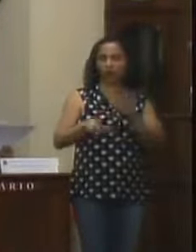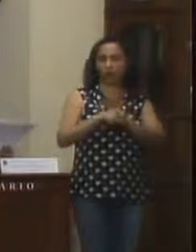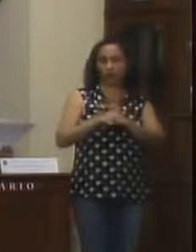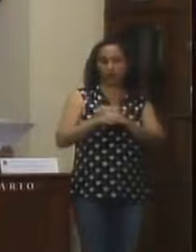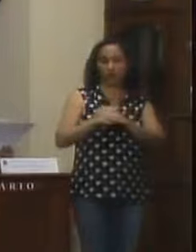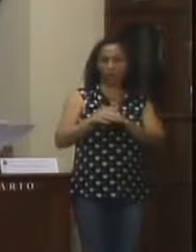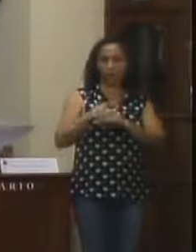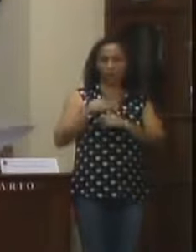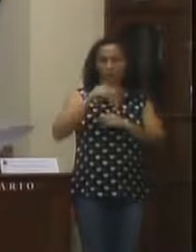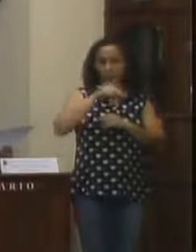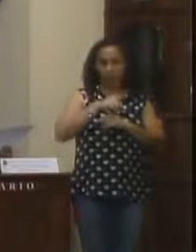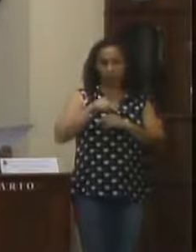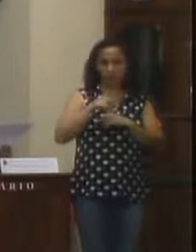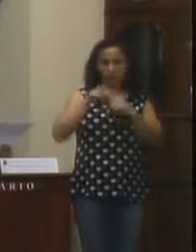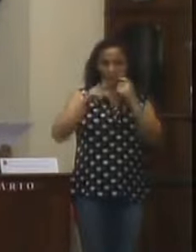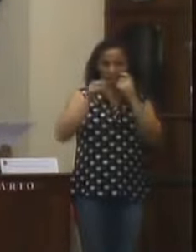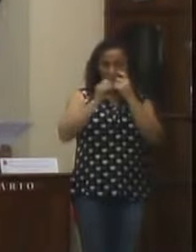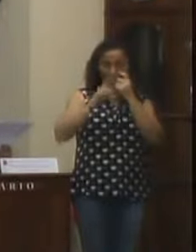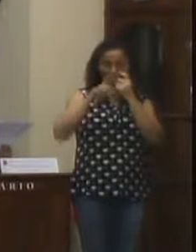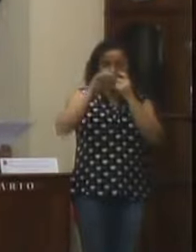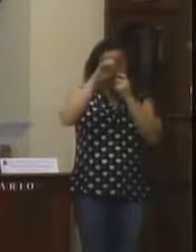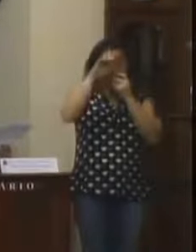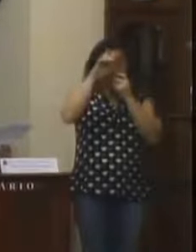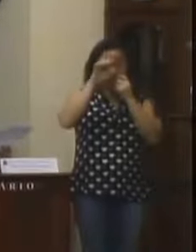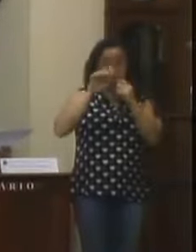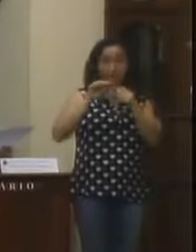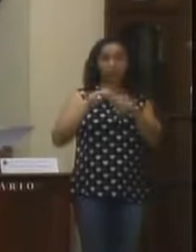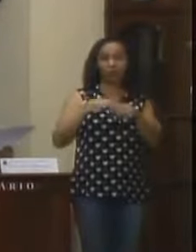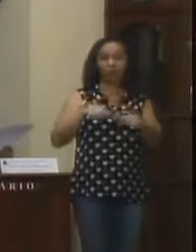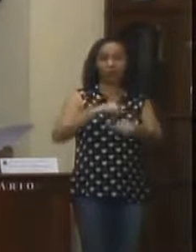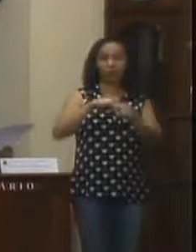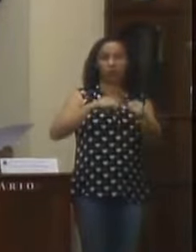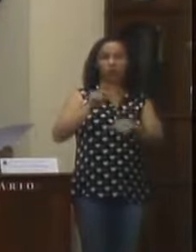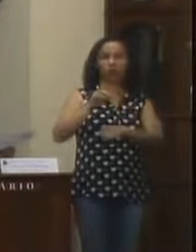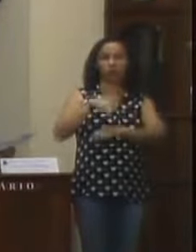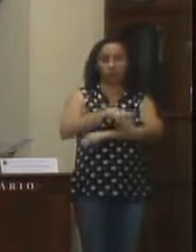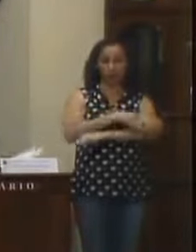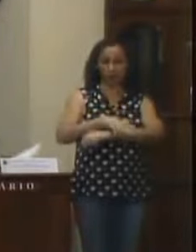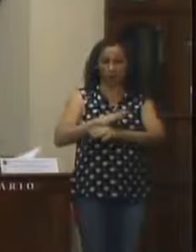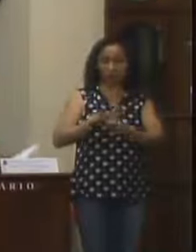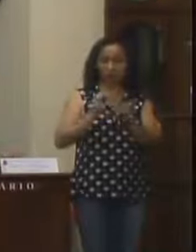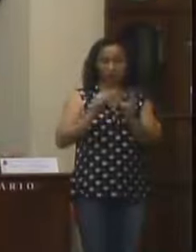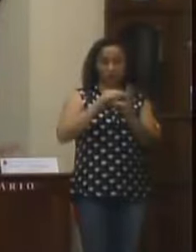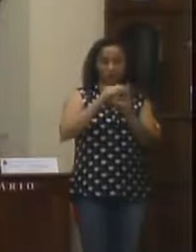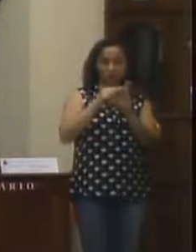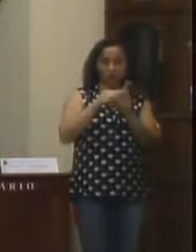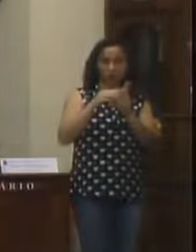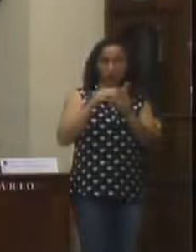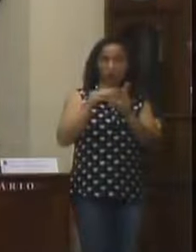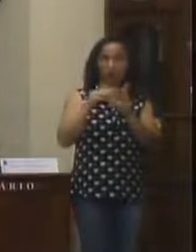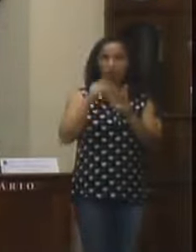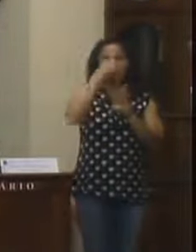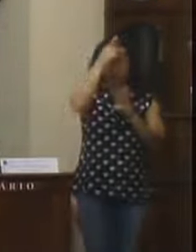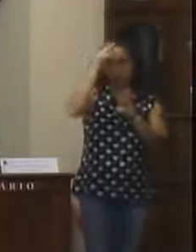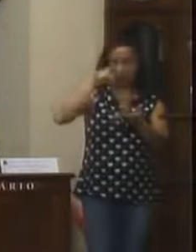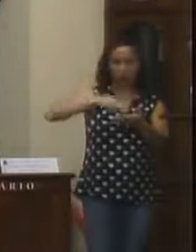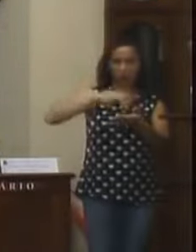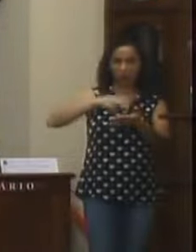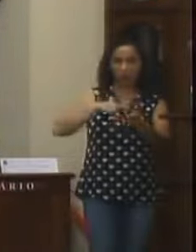aspecto constitucional, legal e jurídico, nos termos do disposto do artigo 32 do Regimento Interno, merecendo sua regular tramitação e aprovação